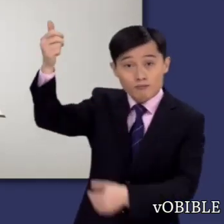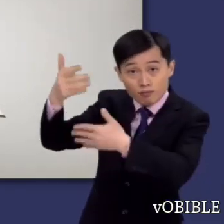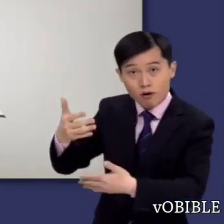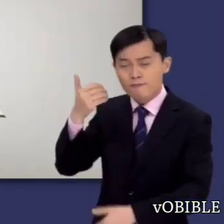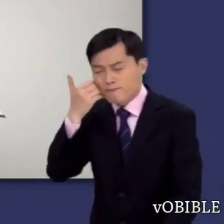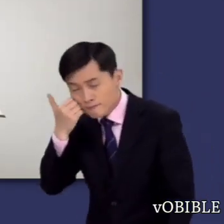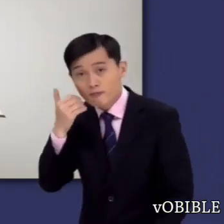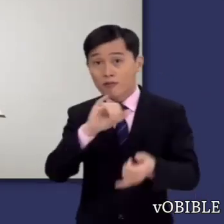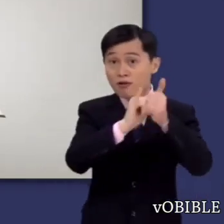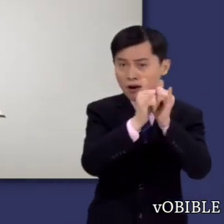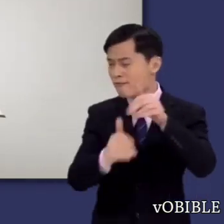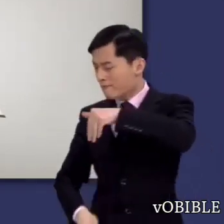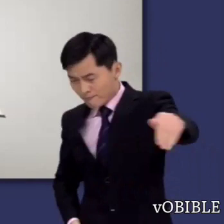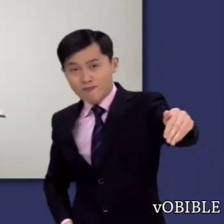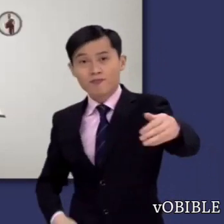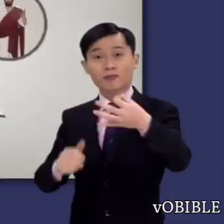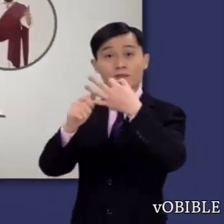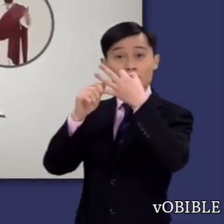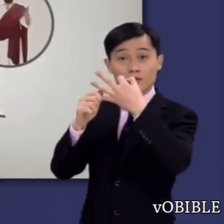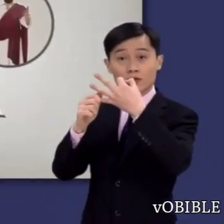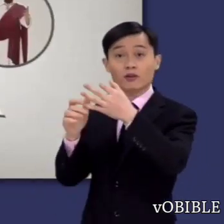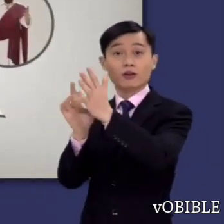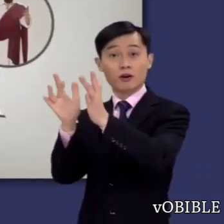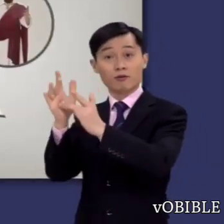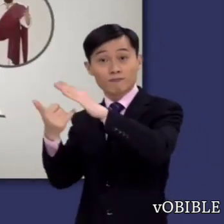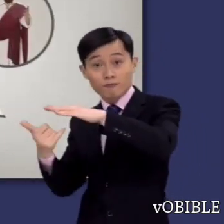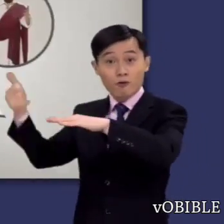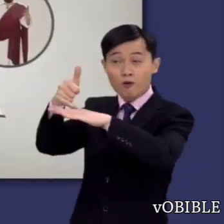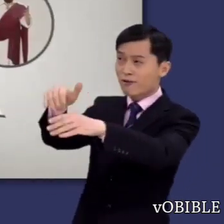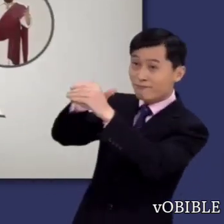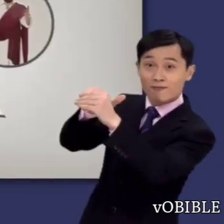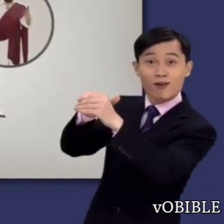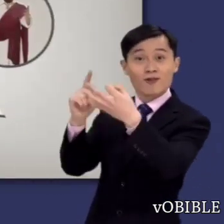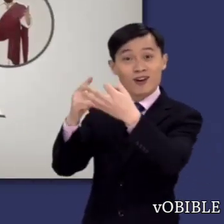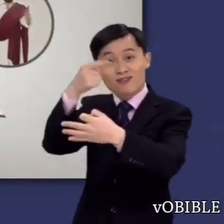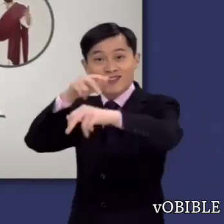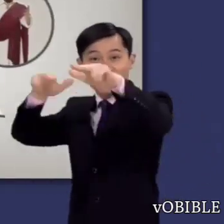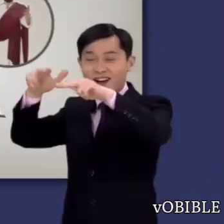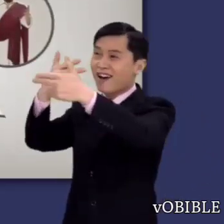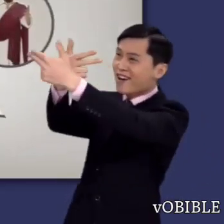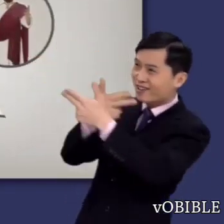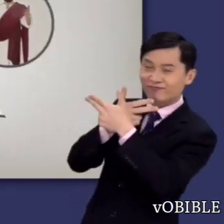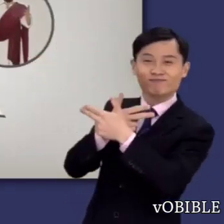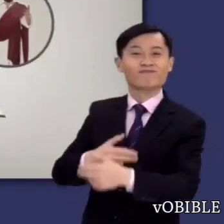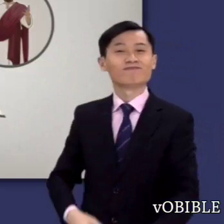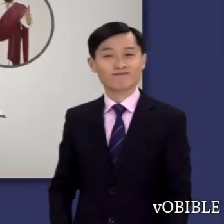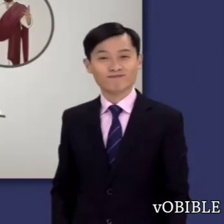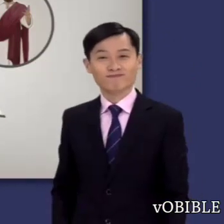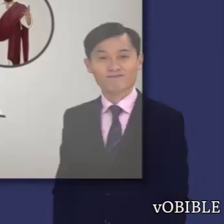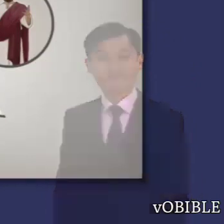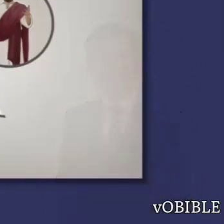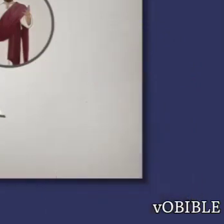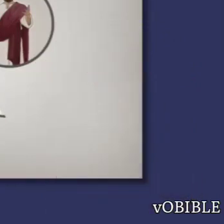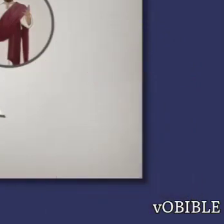谨守耶和华的道德标准，人要相信耶稣已经复活，才能获得上帝借着他的王国赐